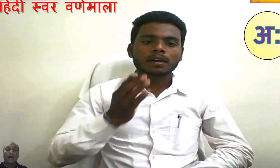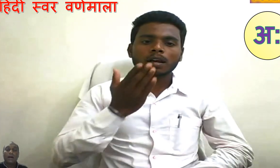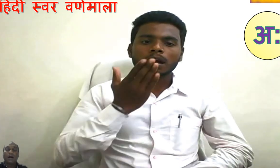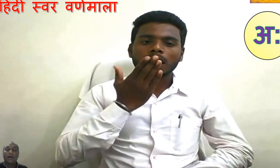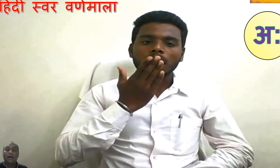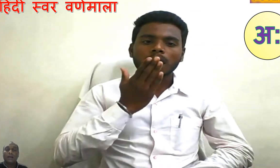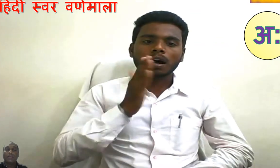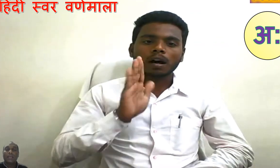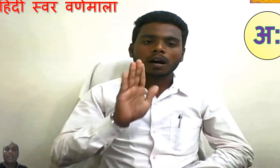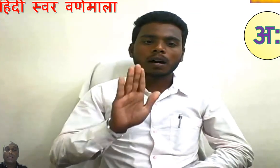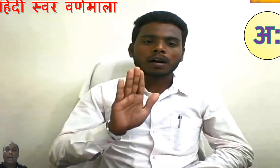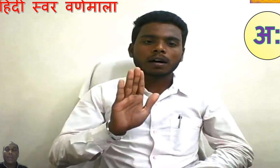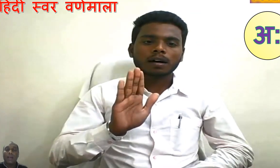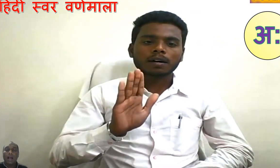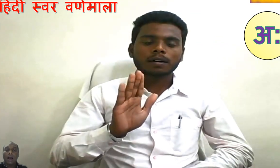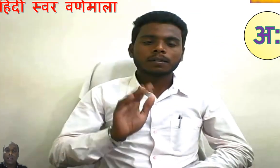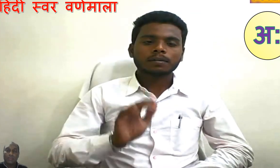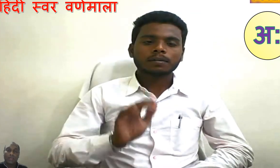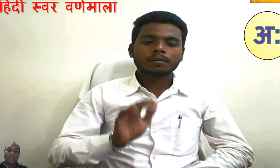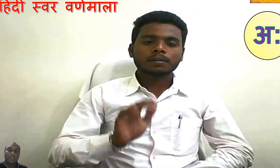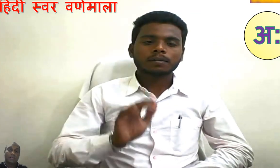बना यह यहाँ पर आहा की मात्रा